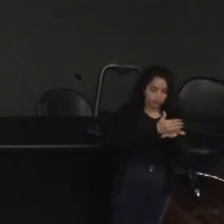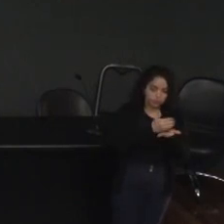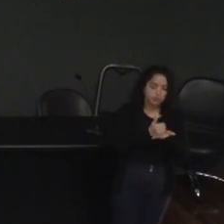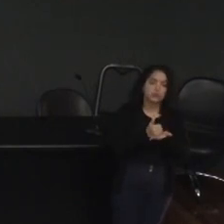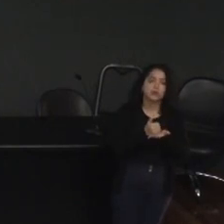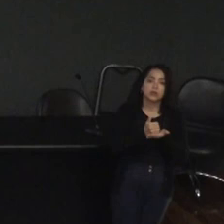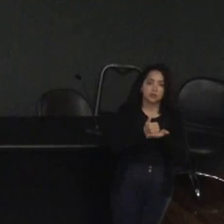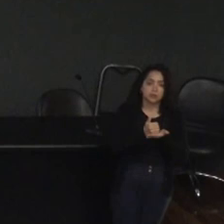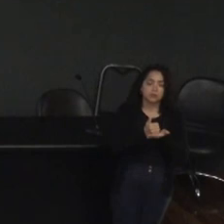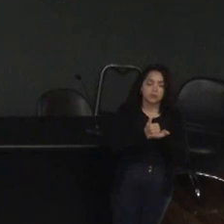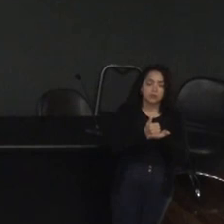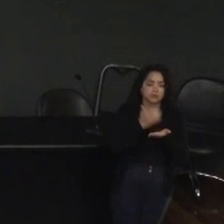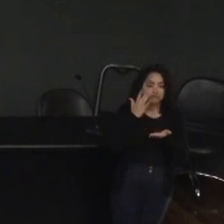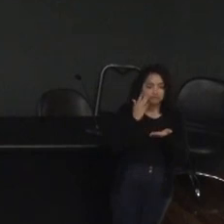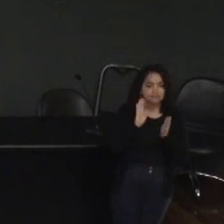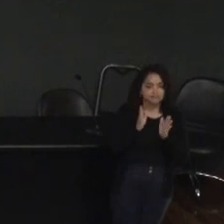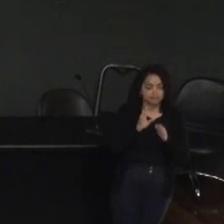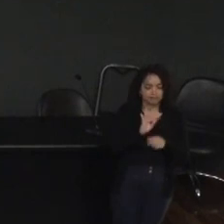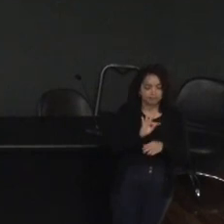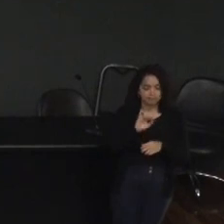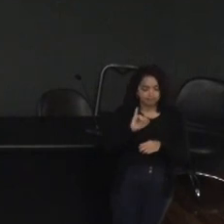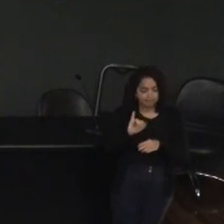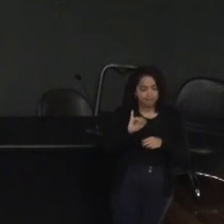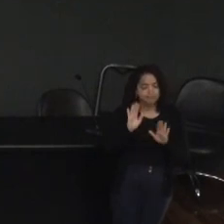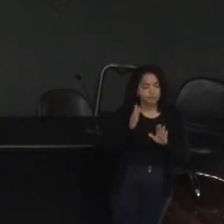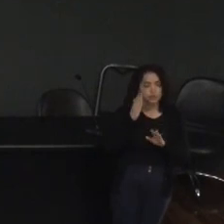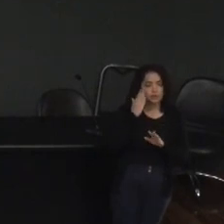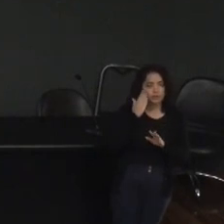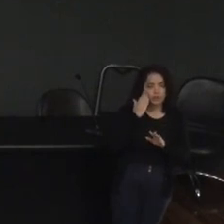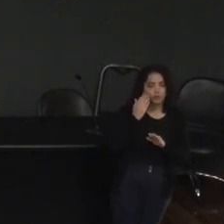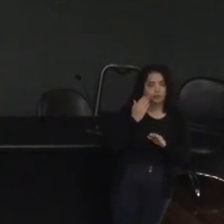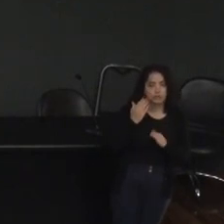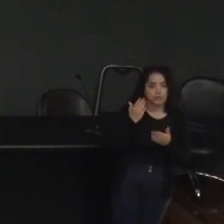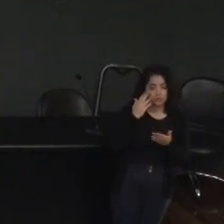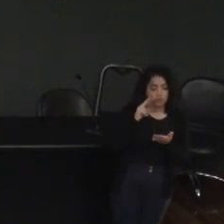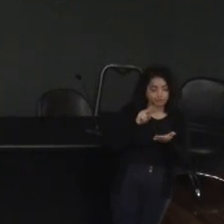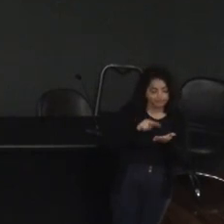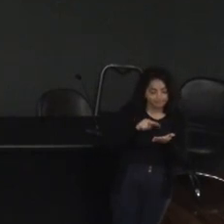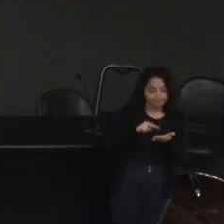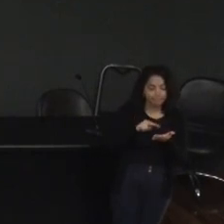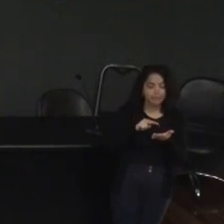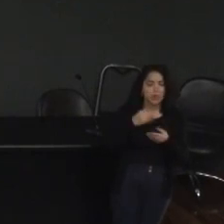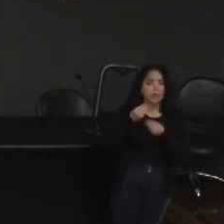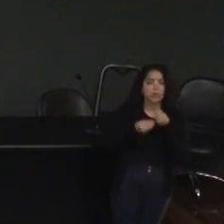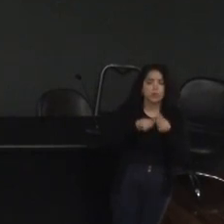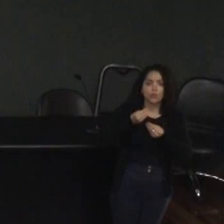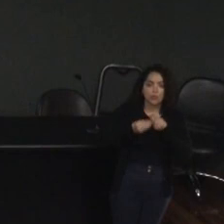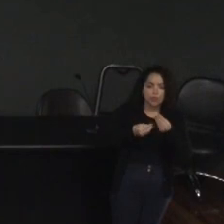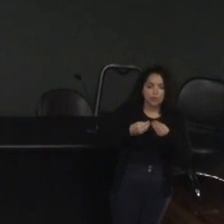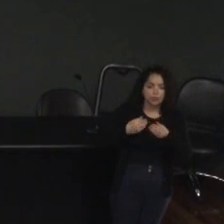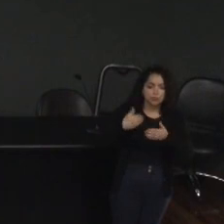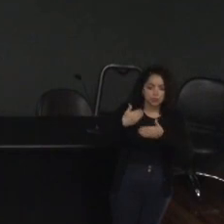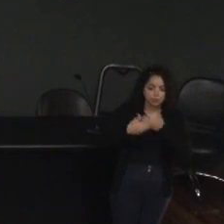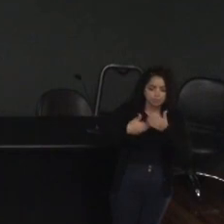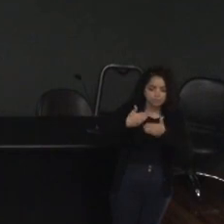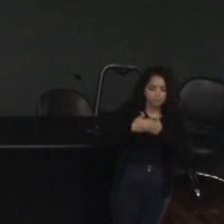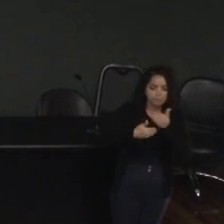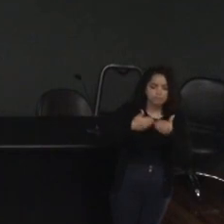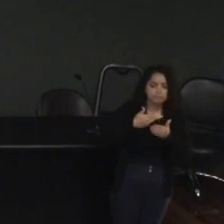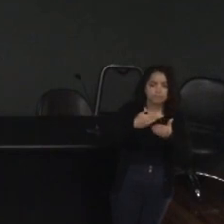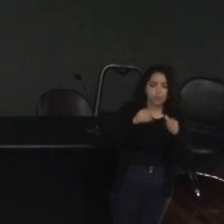né já deve ter visto vários ciclos de vida mas esse é só um exemplo né de como o ciclo de vida do dado pode ser